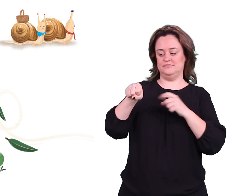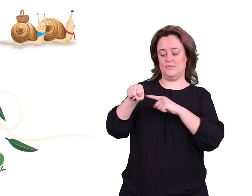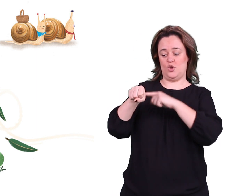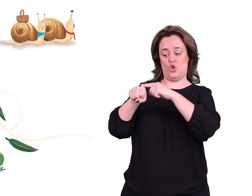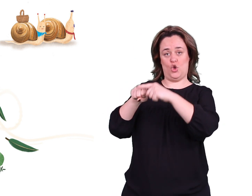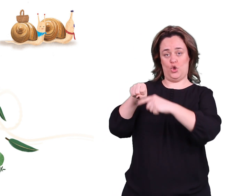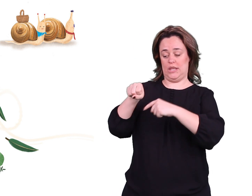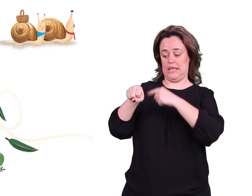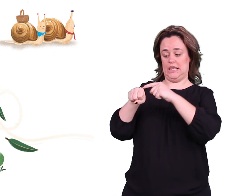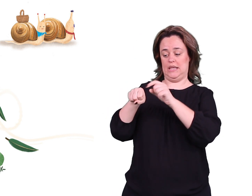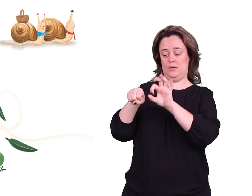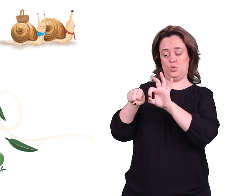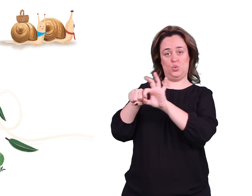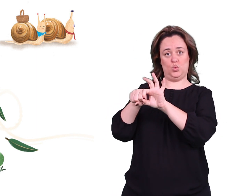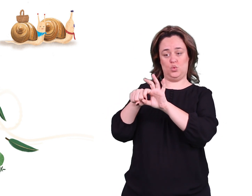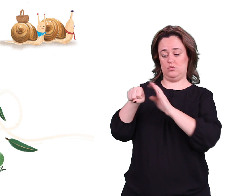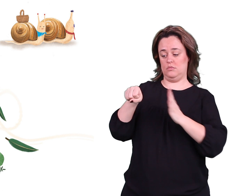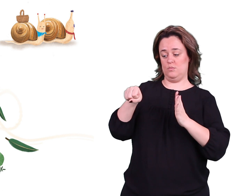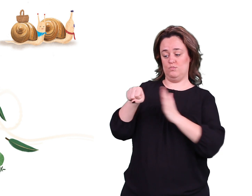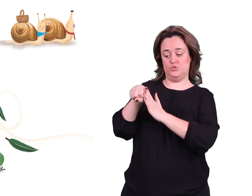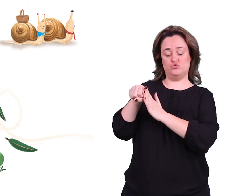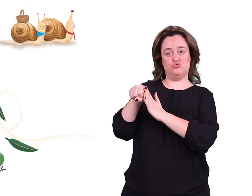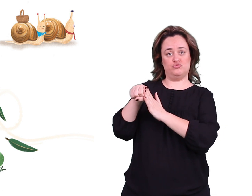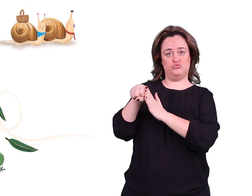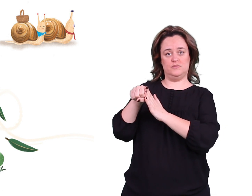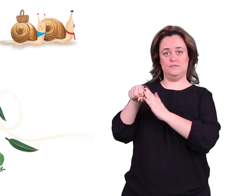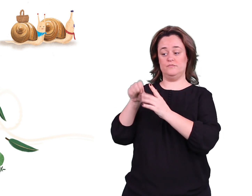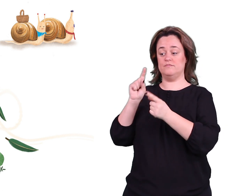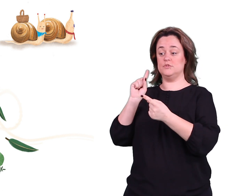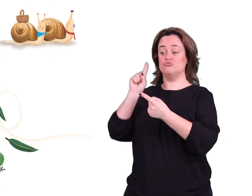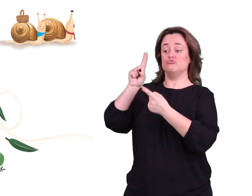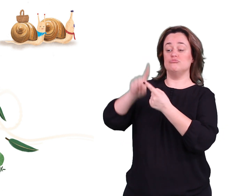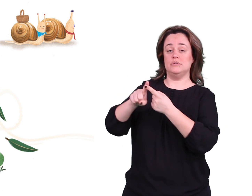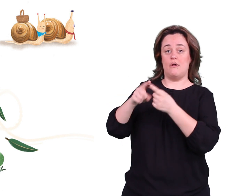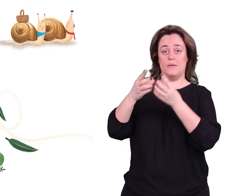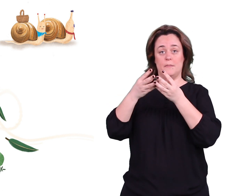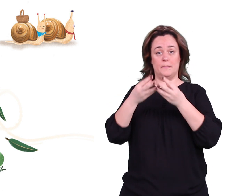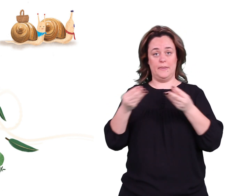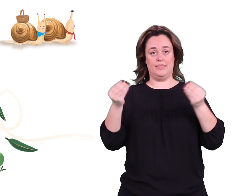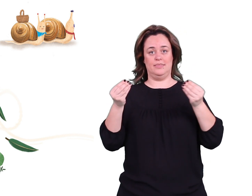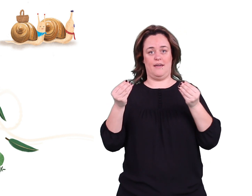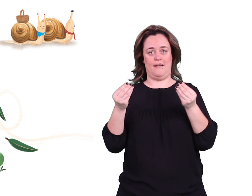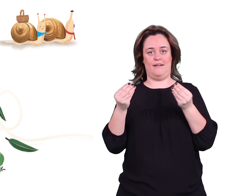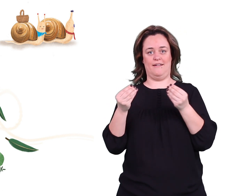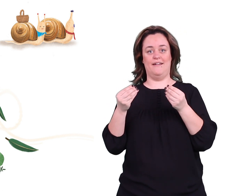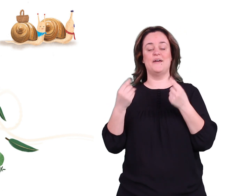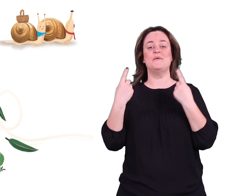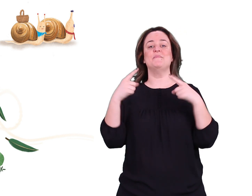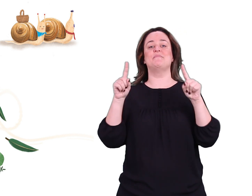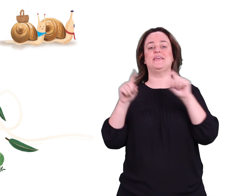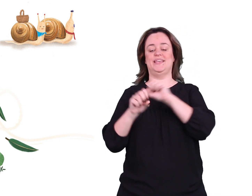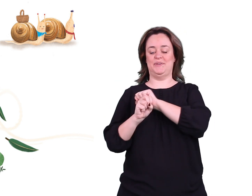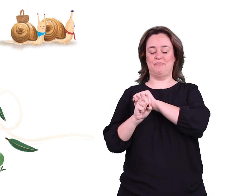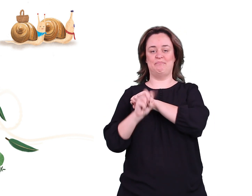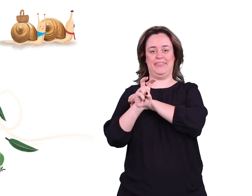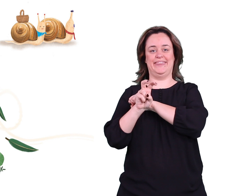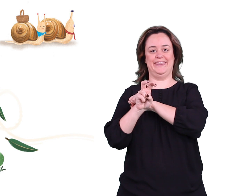bouche sa coquille à l'aide de mucus jusqu'à sa sortie au printemps.